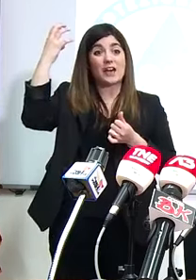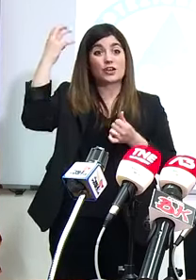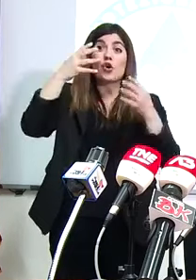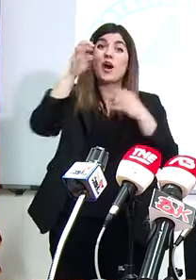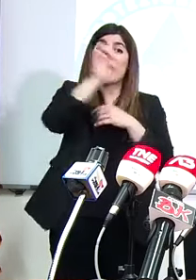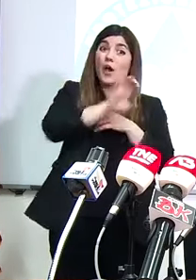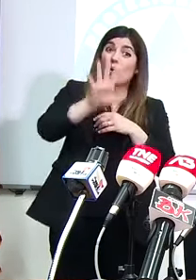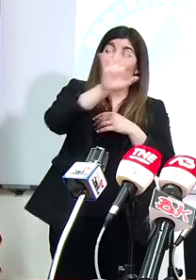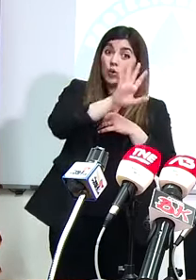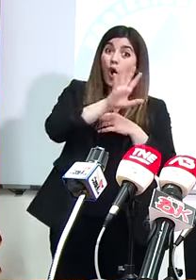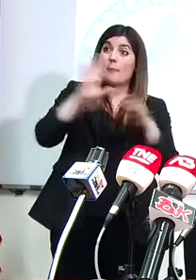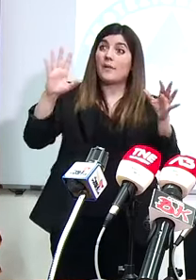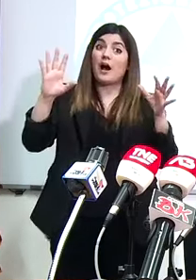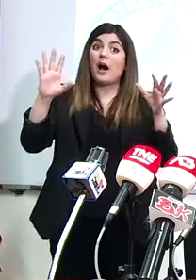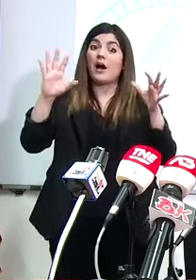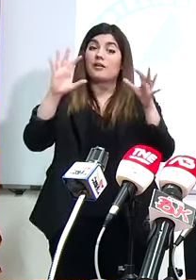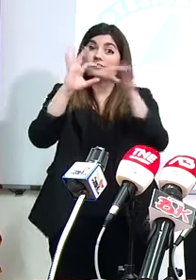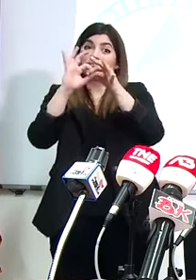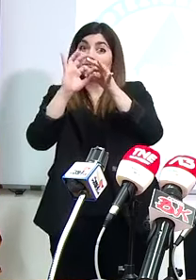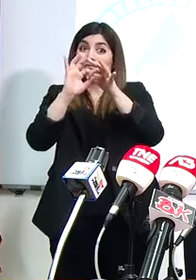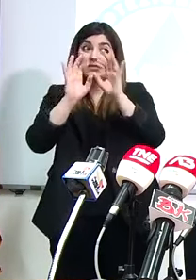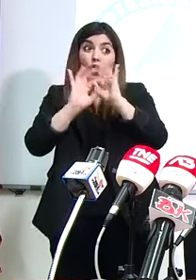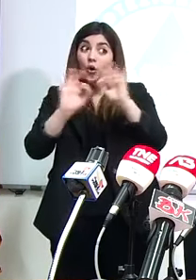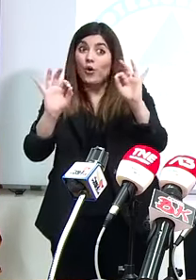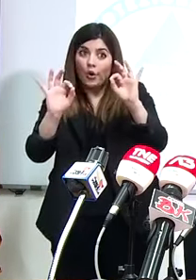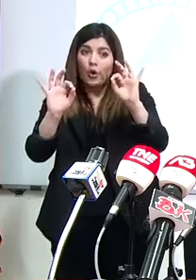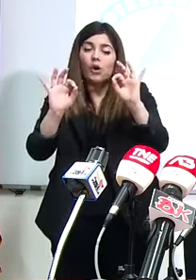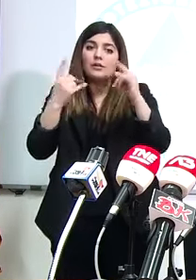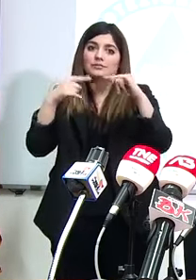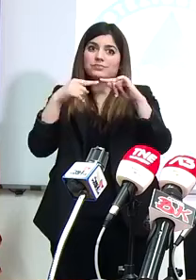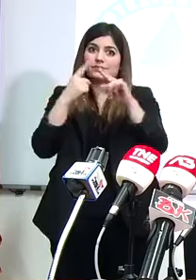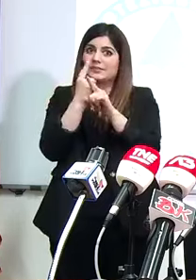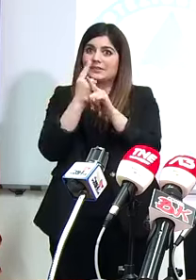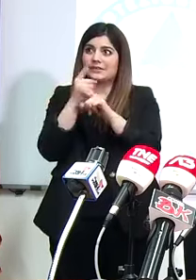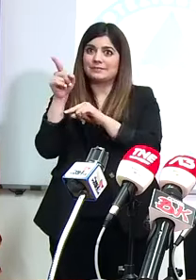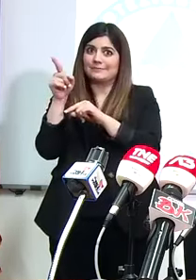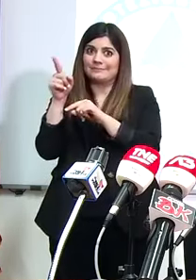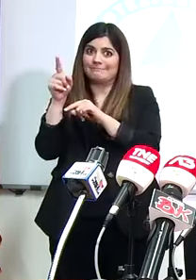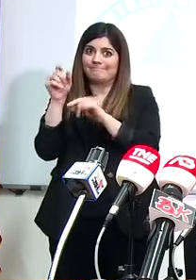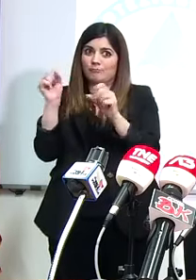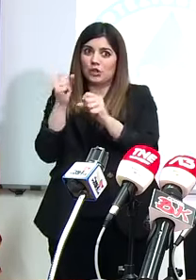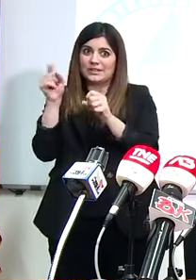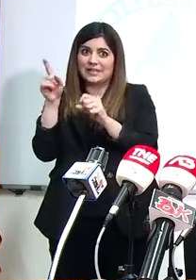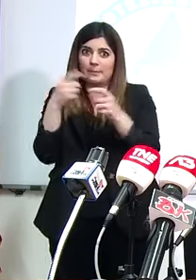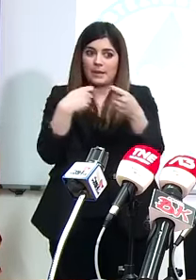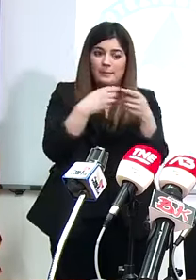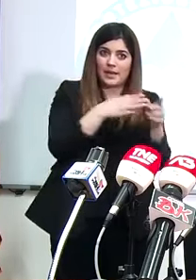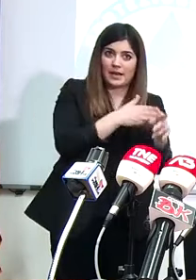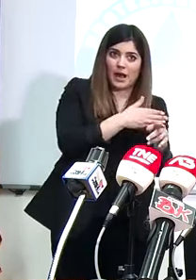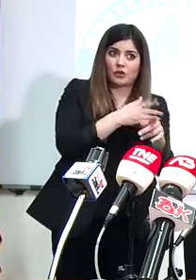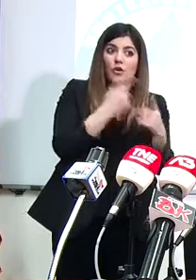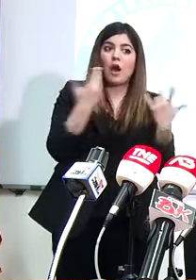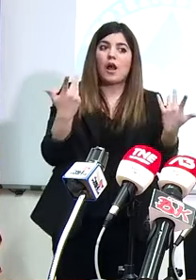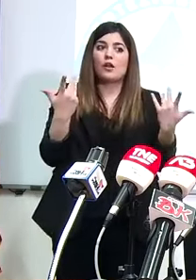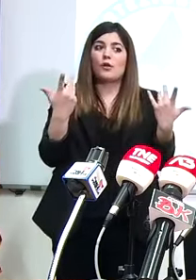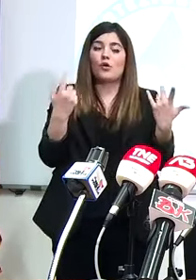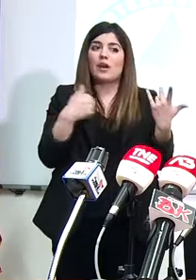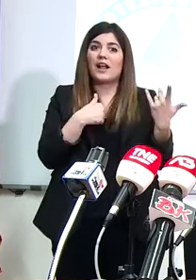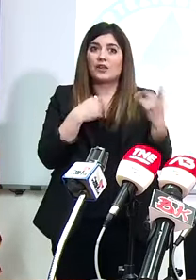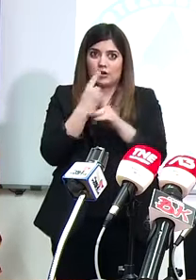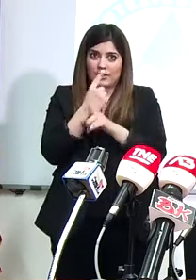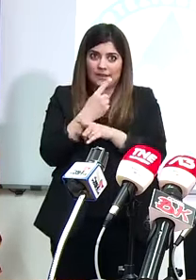le regioni dal suo punto di vista potestà giuridica e lo vedo anche la commissaria europea perfetto benissimo dice allora io devo avere la